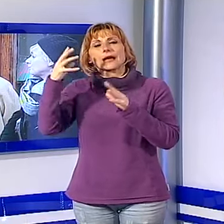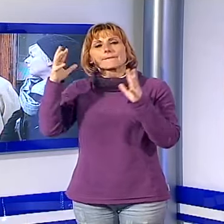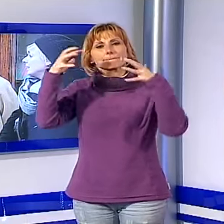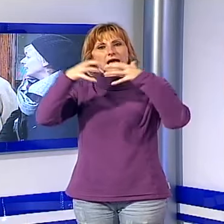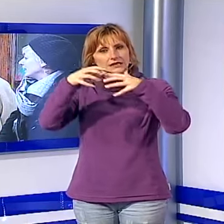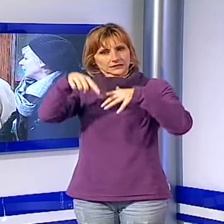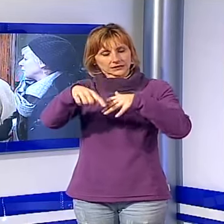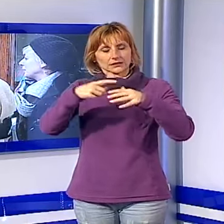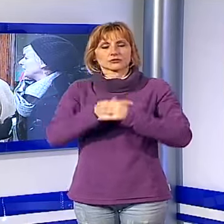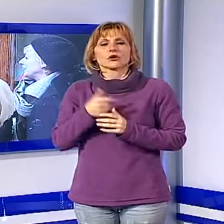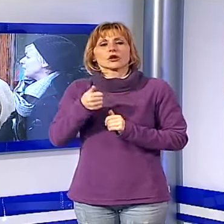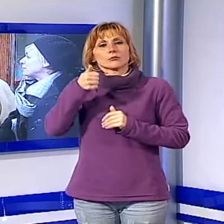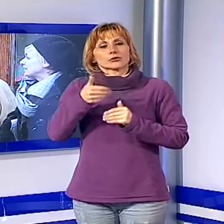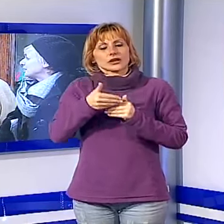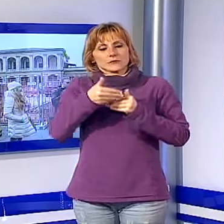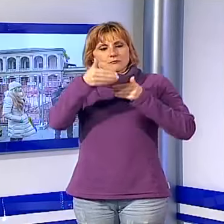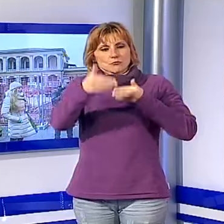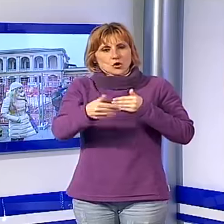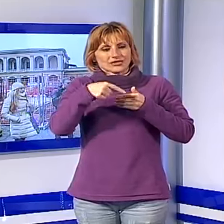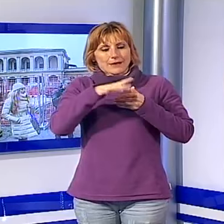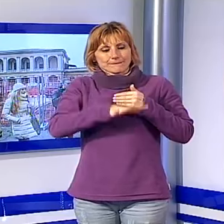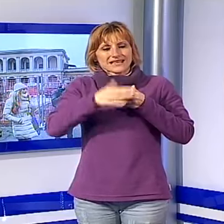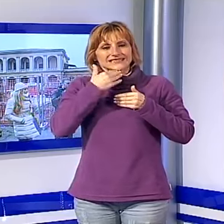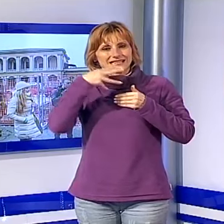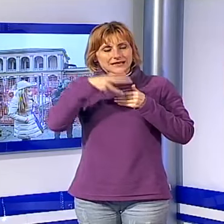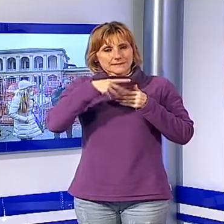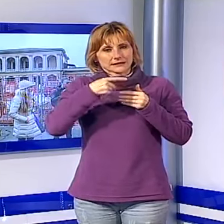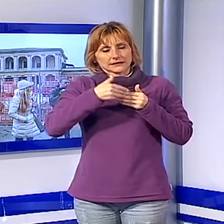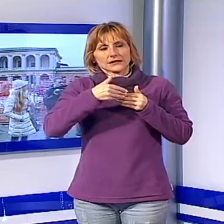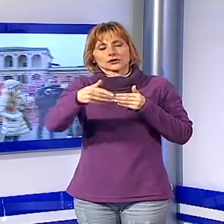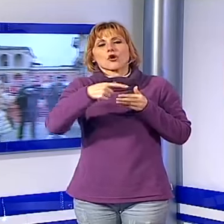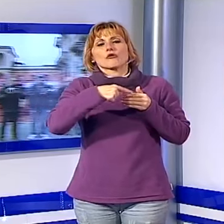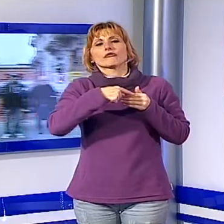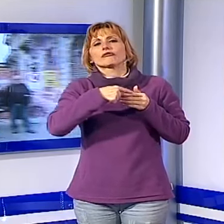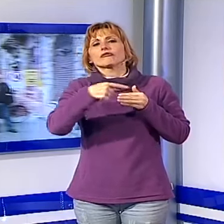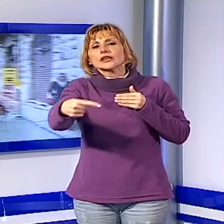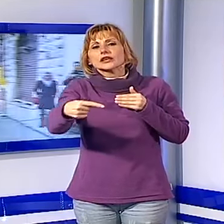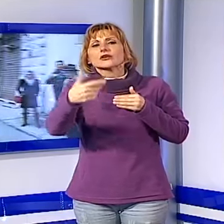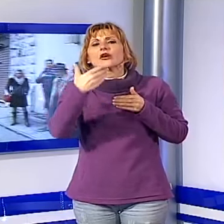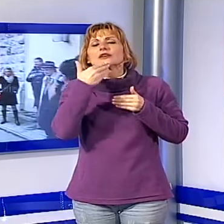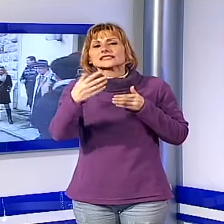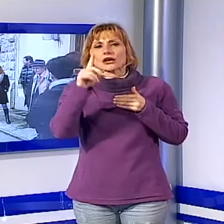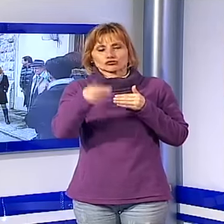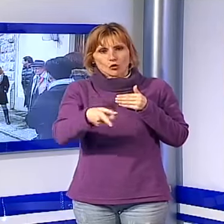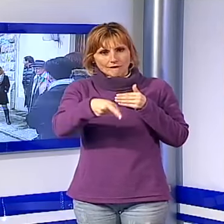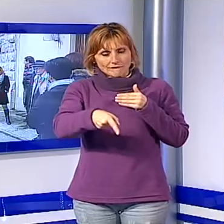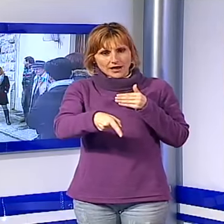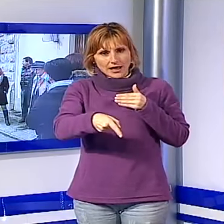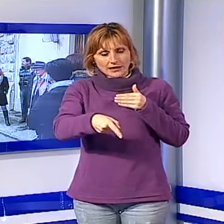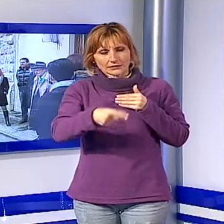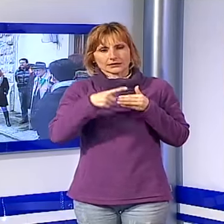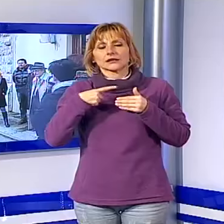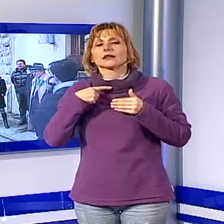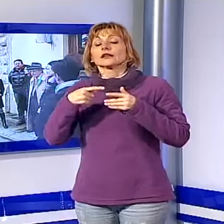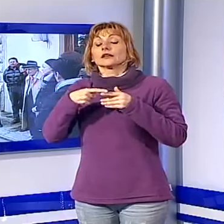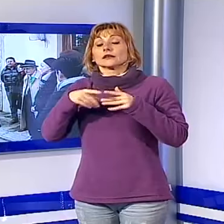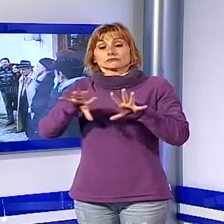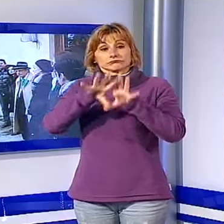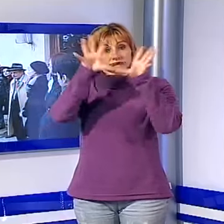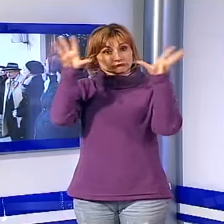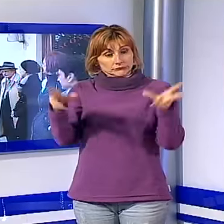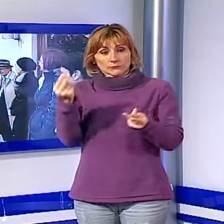primo lotto del progetto ha interessato la zona tra piazza San Martino, piazza Antelminelli e piazza San Giovanni. In complesso, al termine